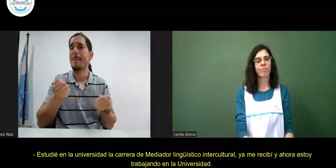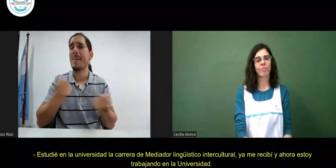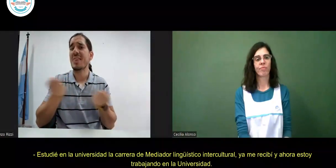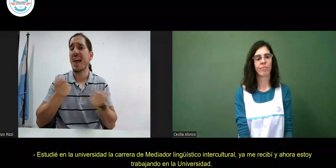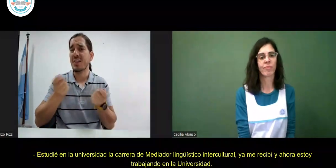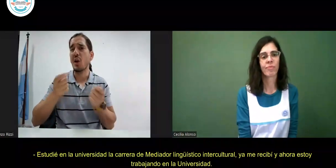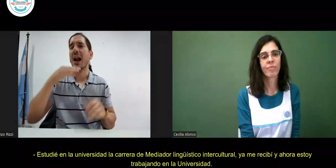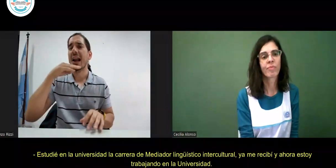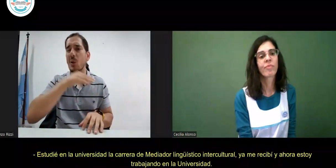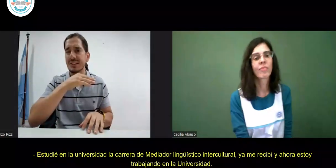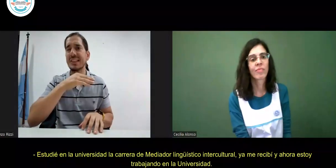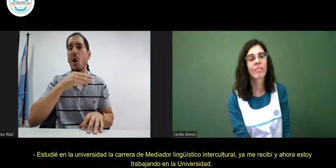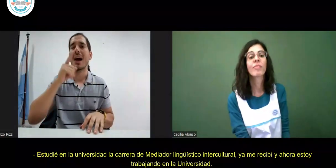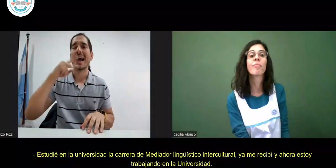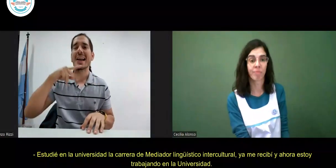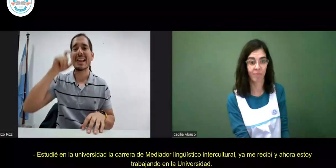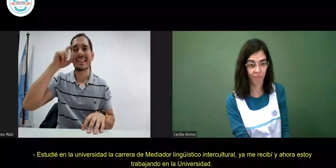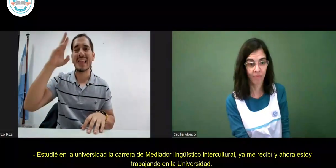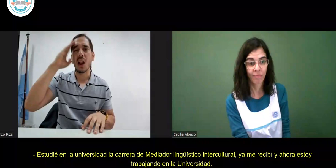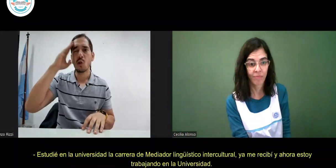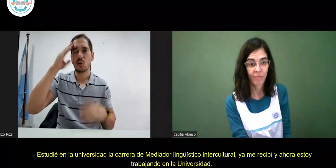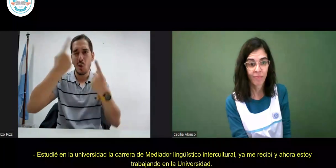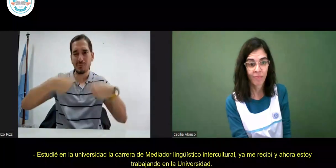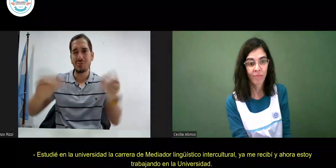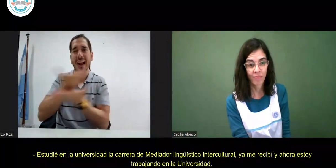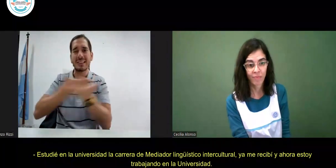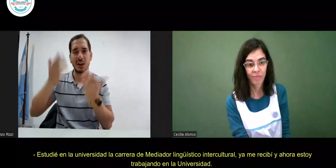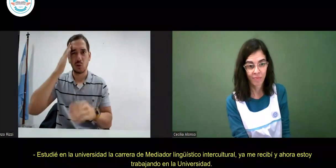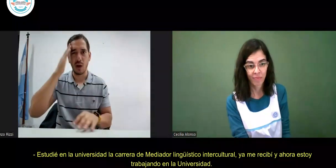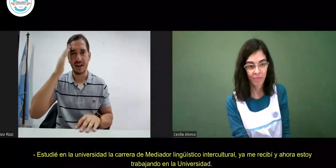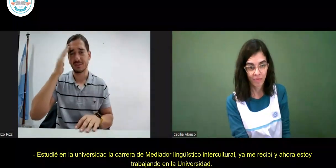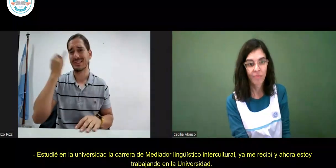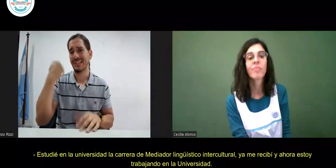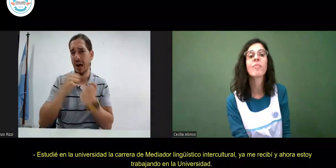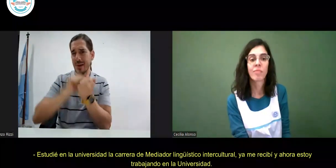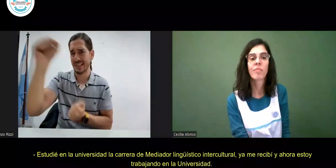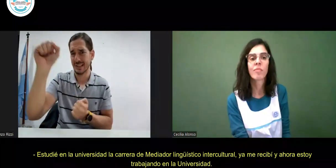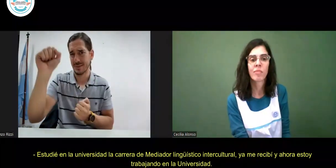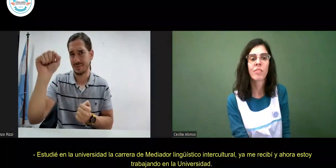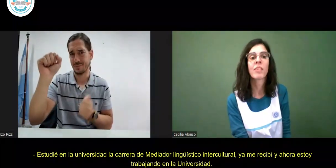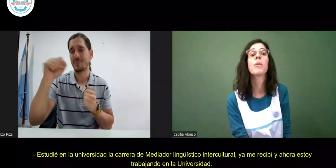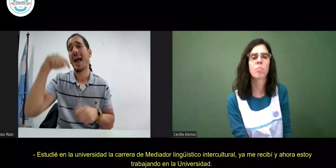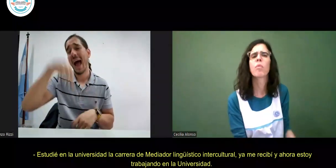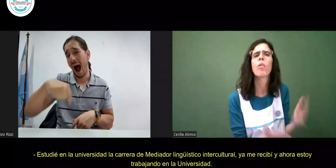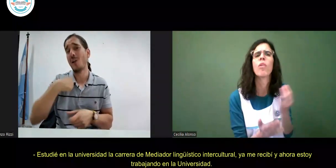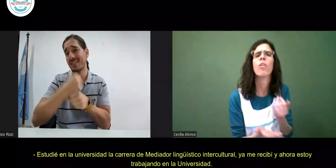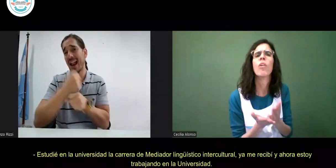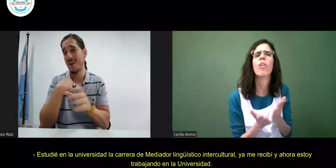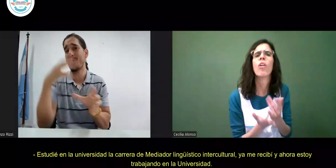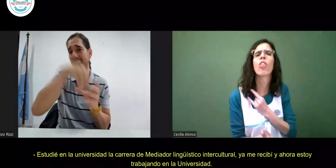carrera de mediador lingüístico intercultural. Ya me recibí y ahora estoy trabajando en la